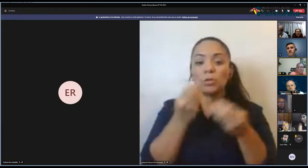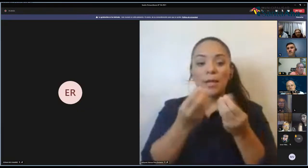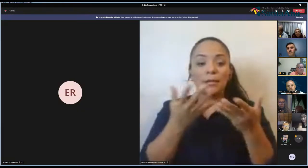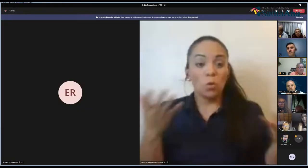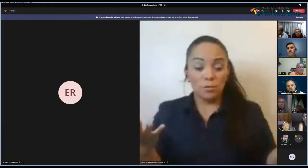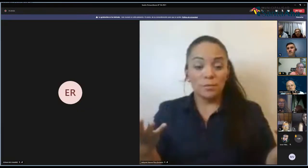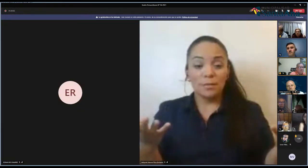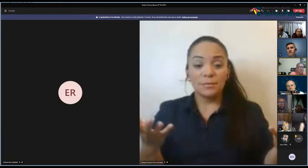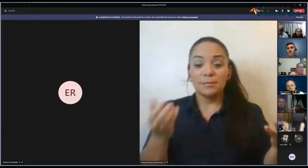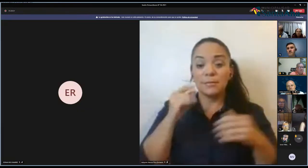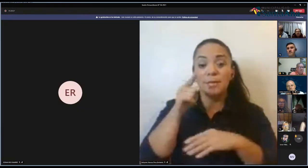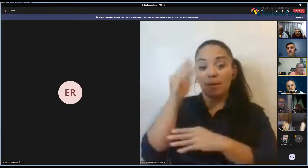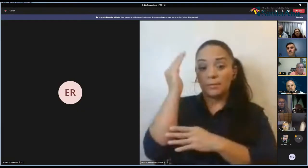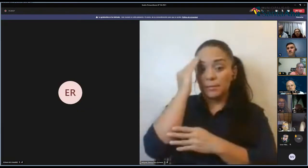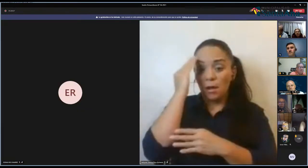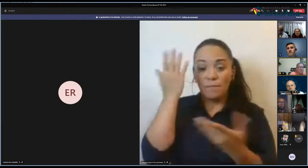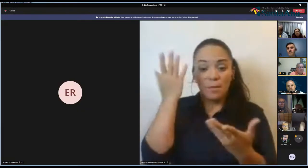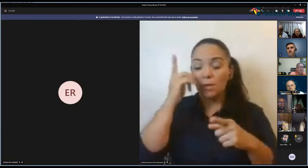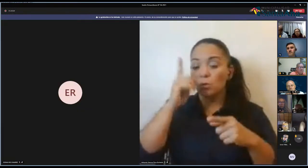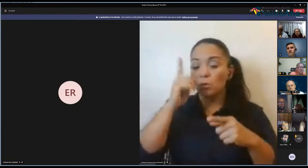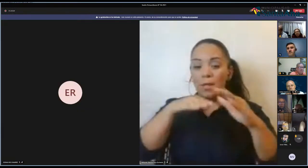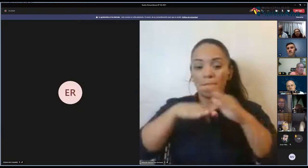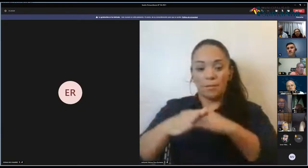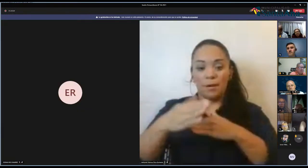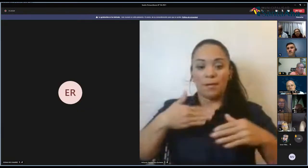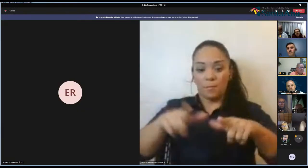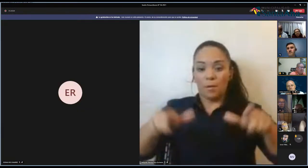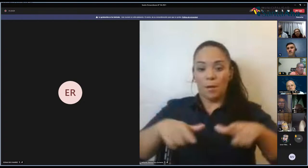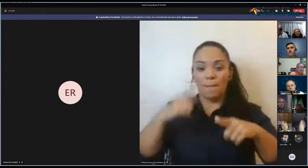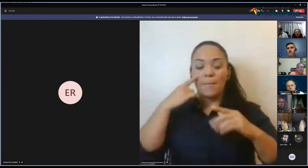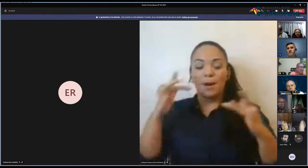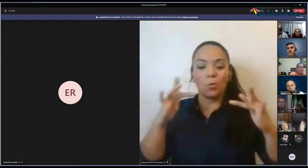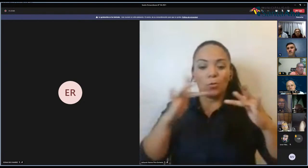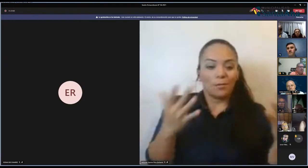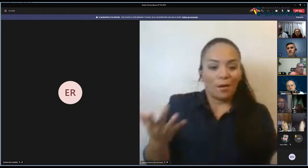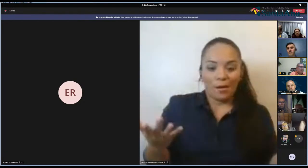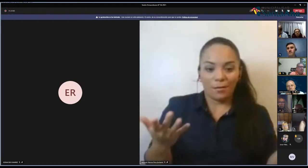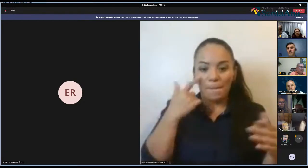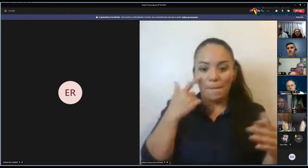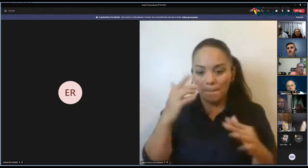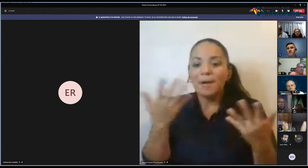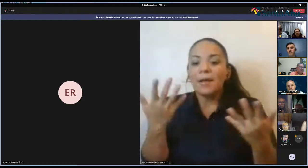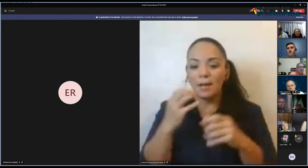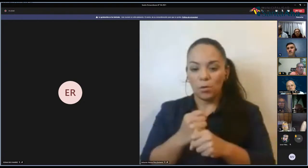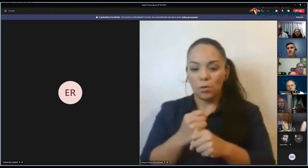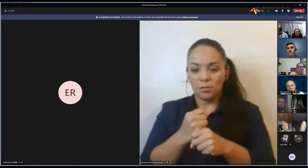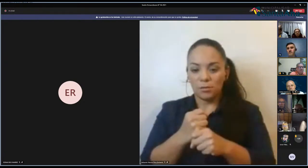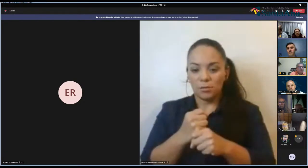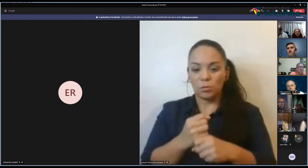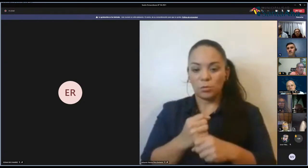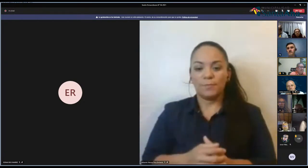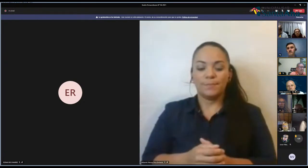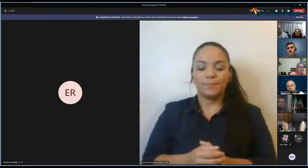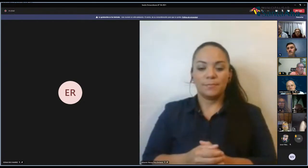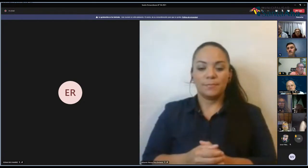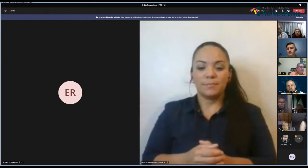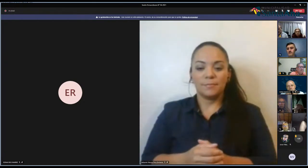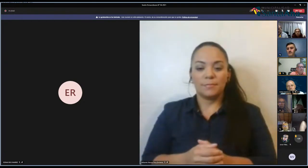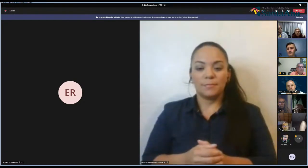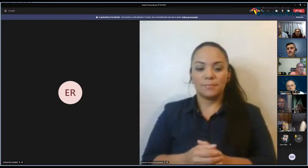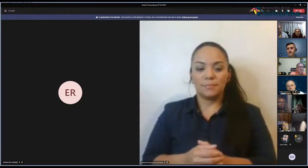sabía que no podía entrar a mi propiedad y hacer con éste para qué no